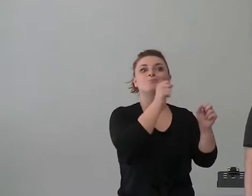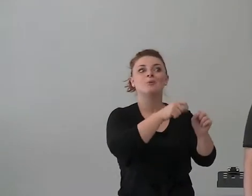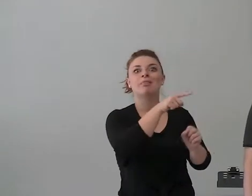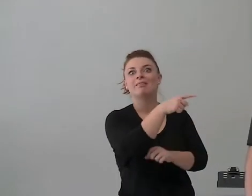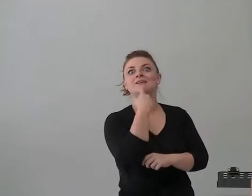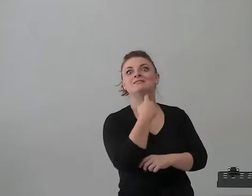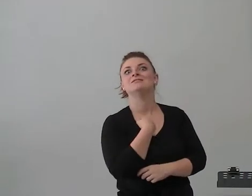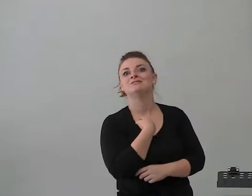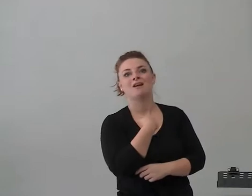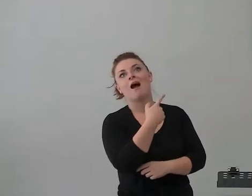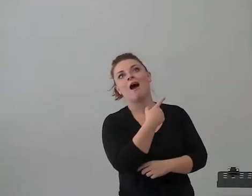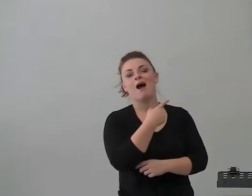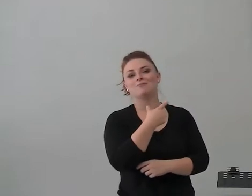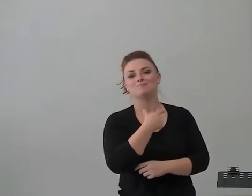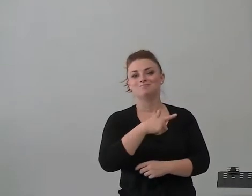chiedere a Elizabeth dopo.